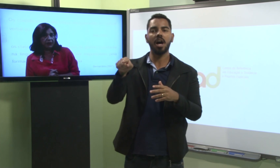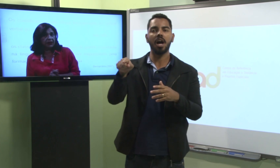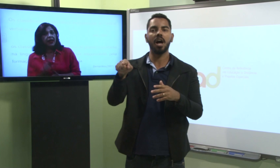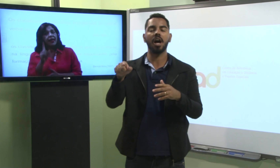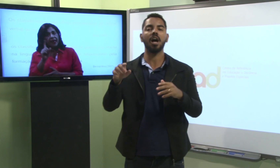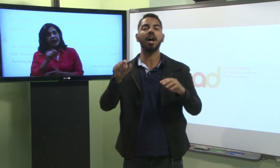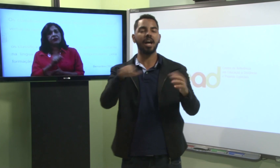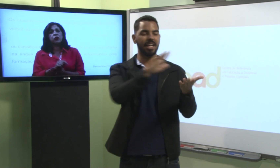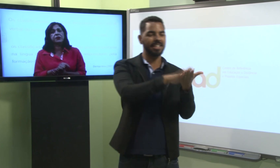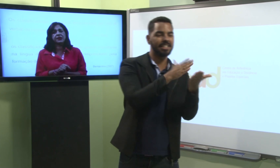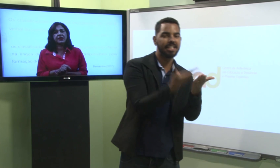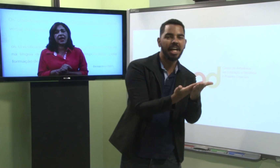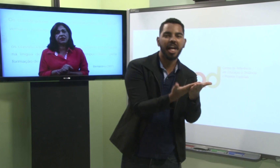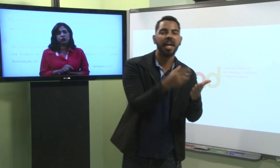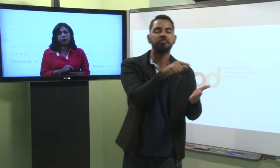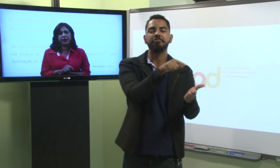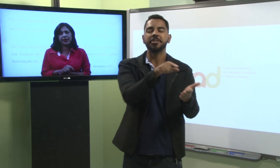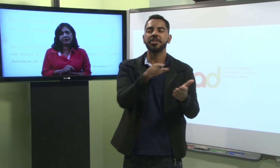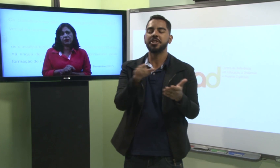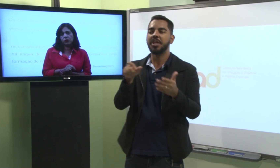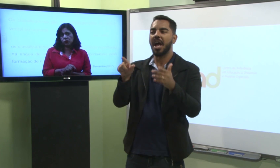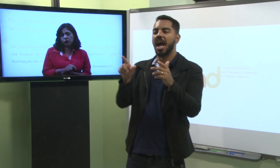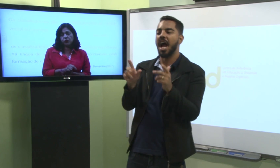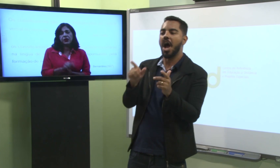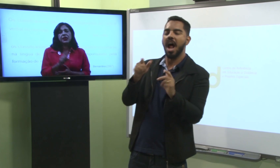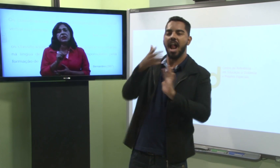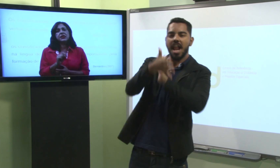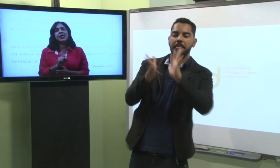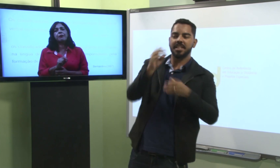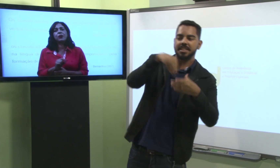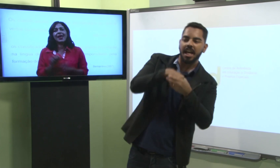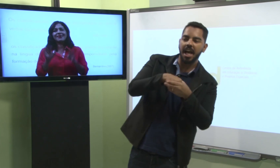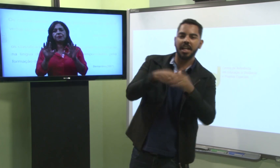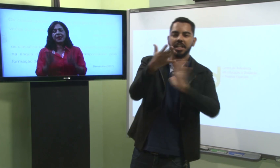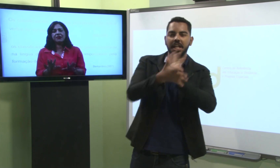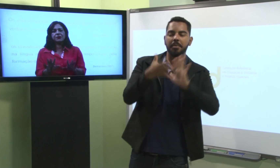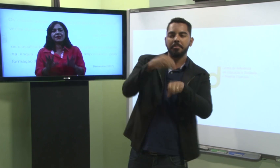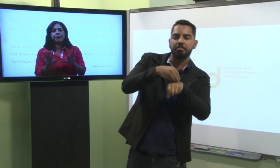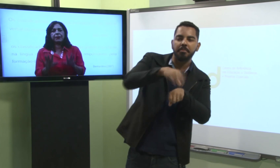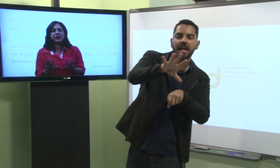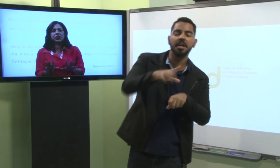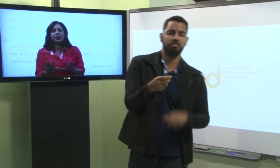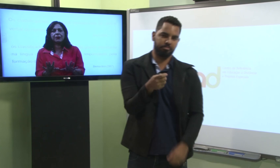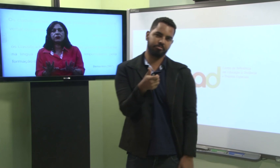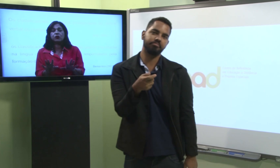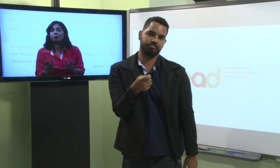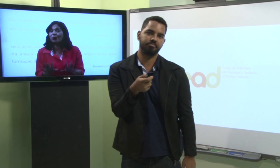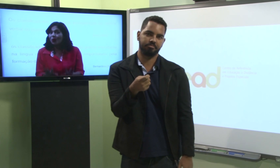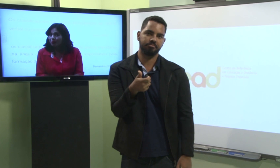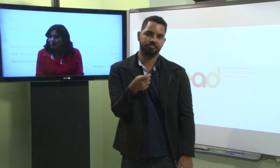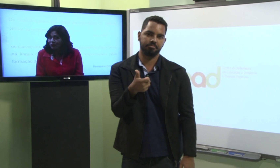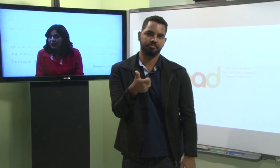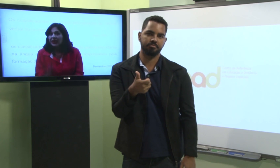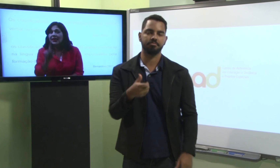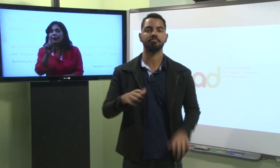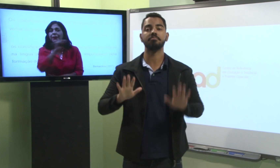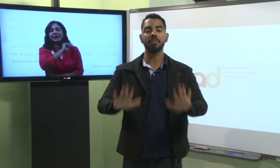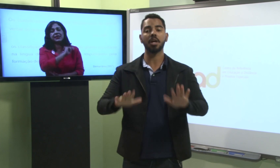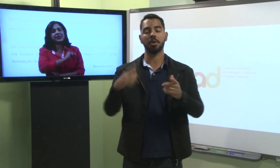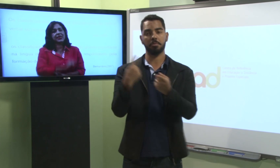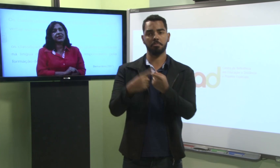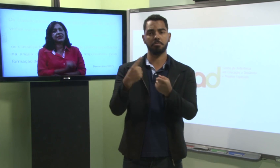internos. Essa complexidade em sua aplicação e uso se dá porque as mesmas dependem de elementos próprios